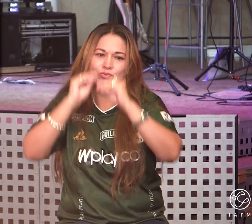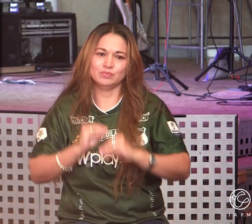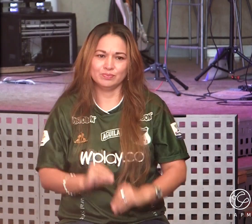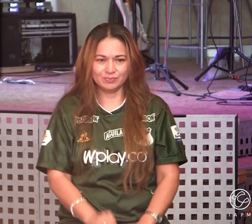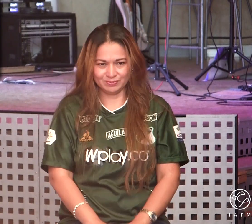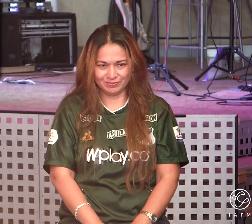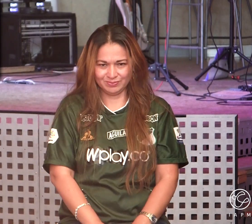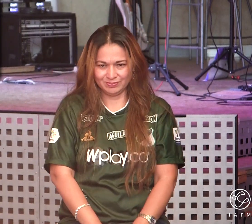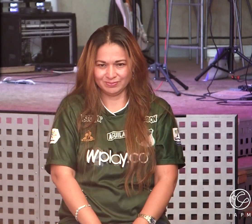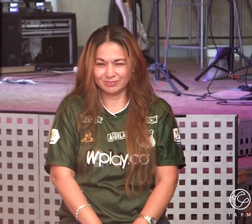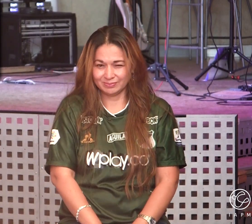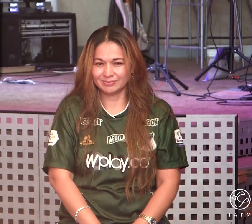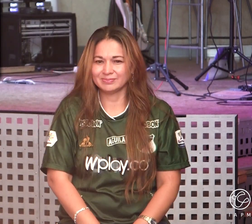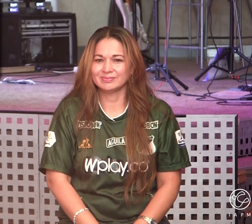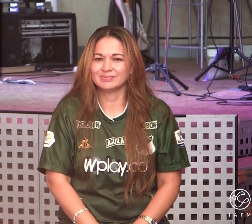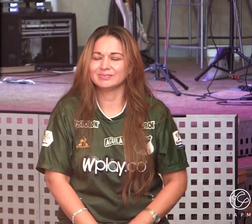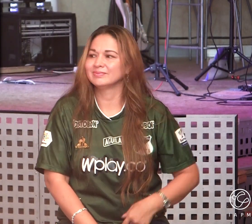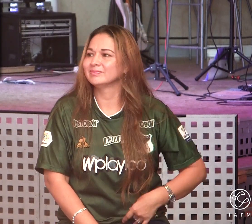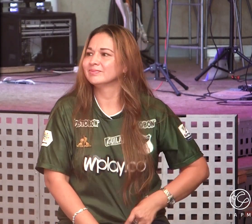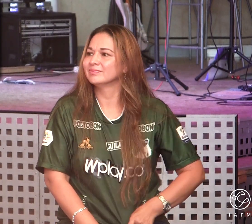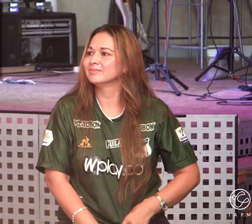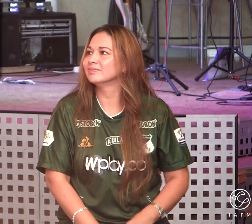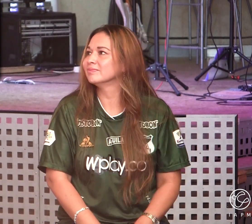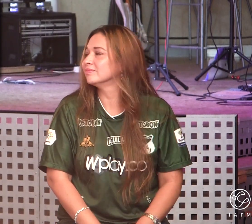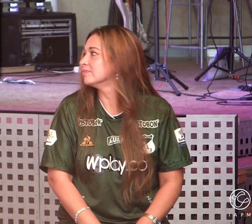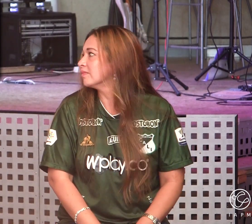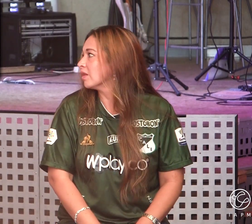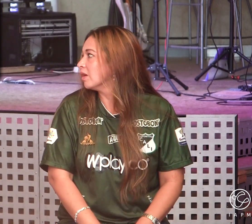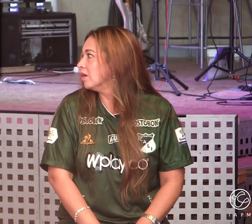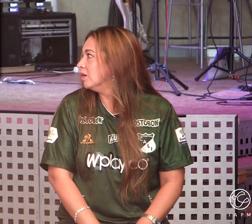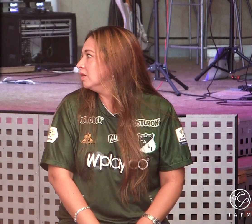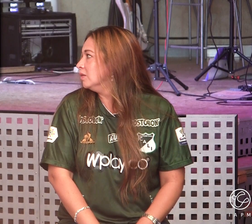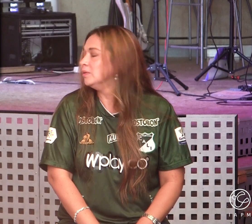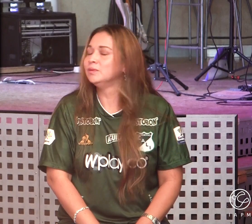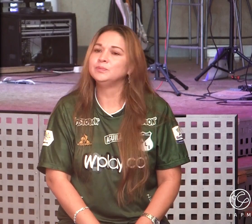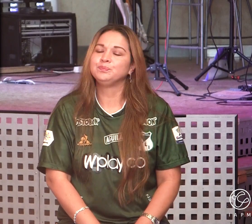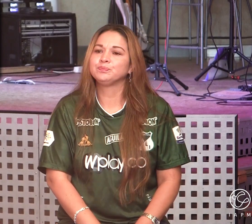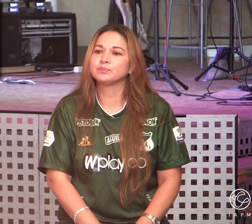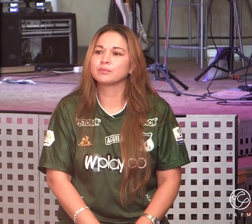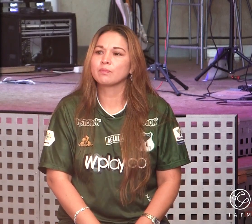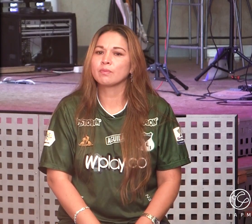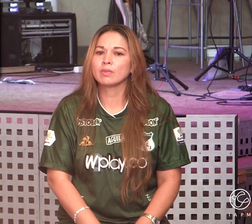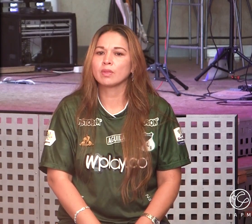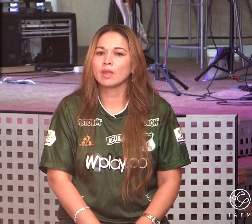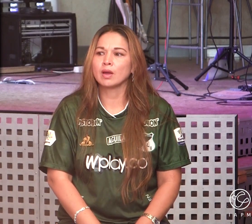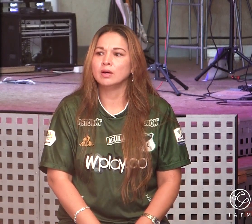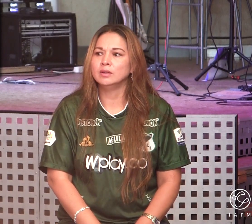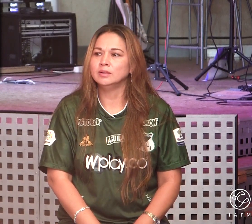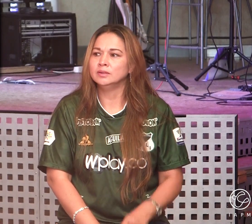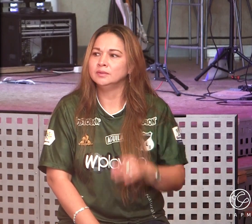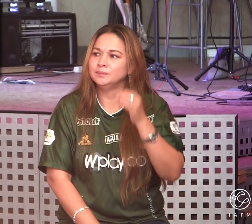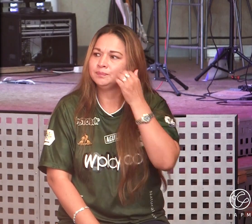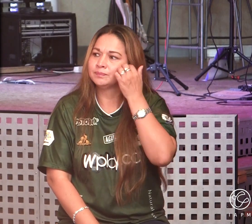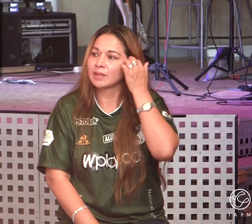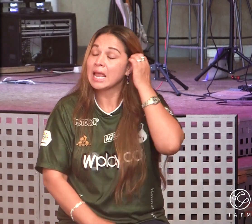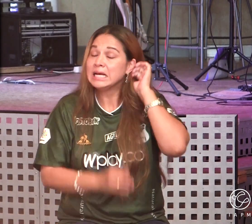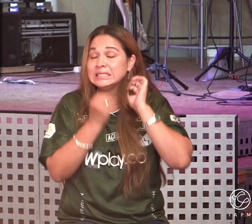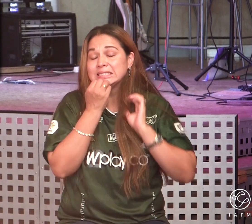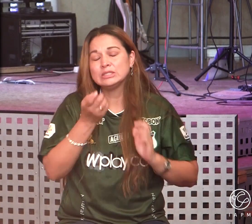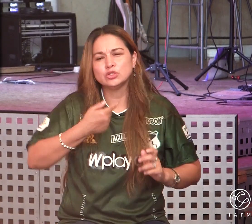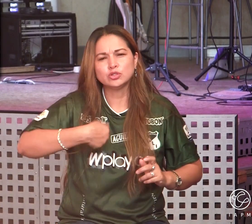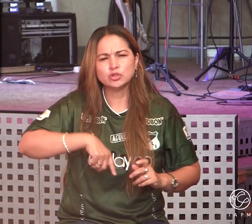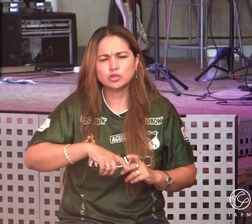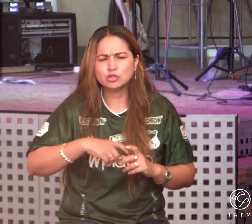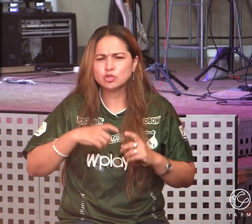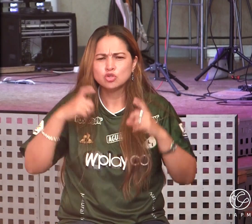Nosotros tristemente caímos de la dimensión del descanso a la dimensión del esfuerzo. De la dimensión donde las cosas iban a